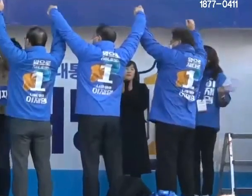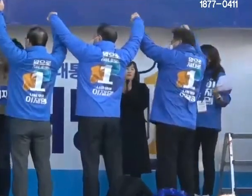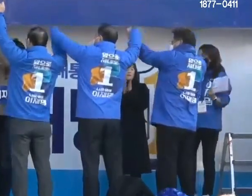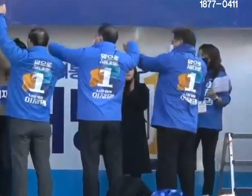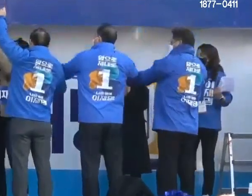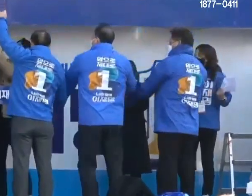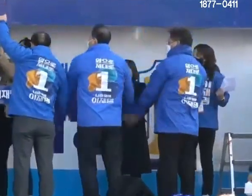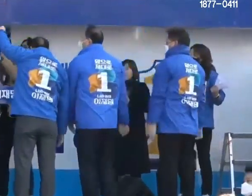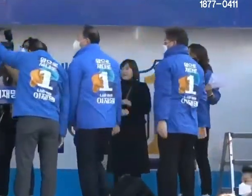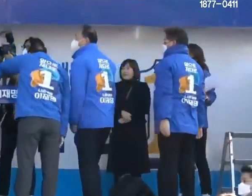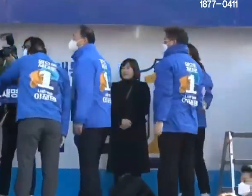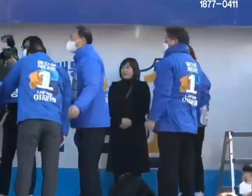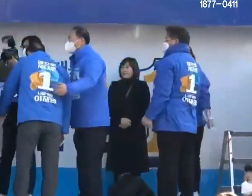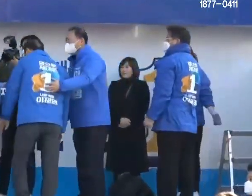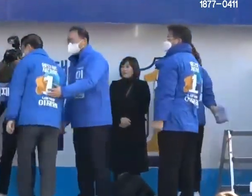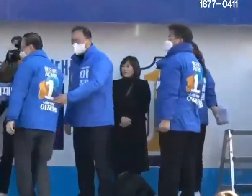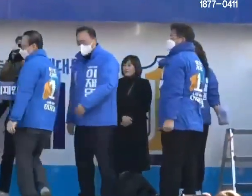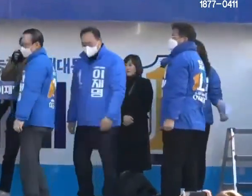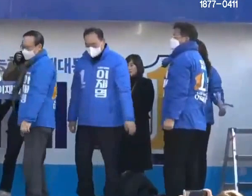감사드립니다.